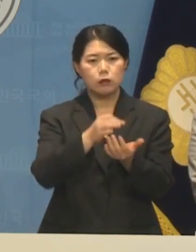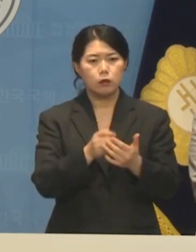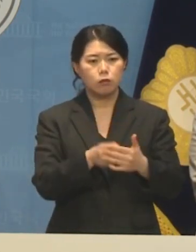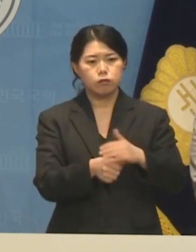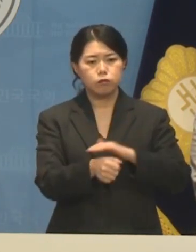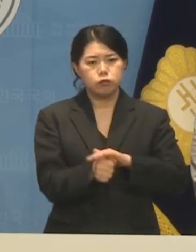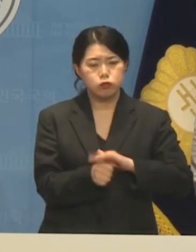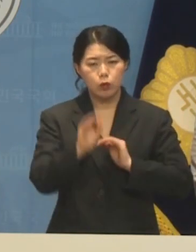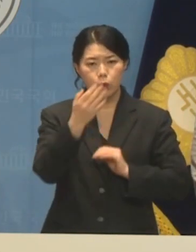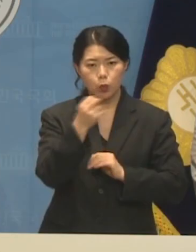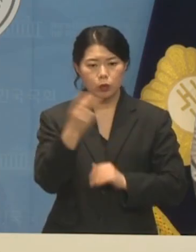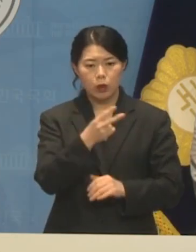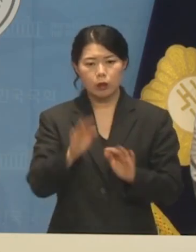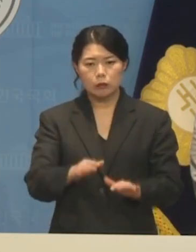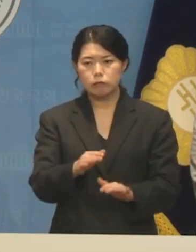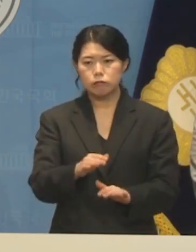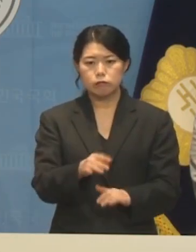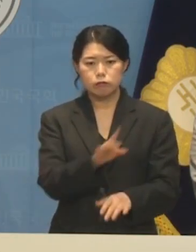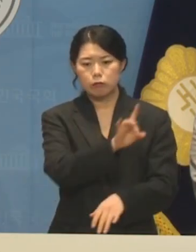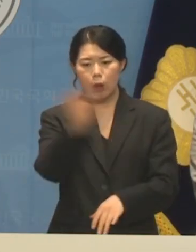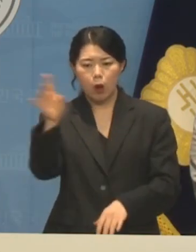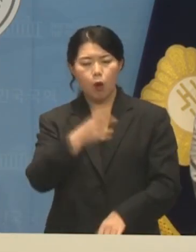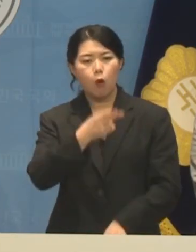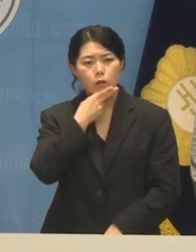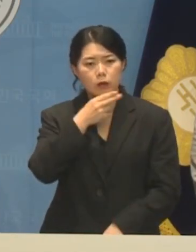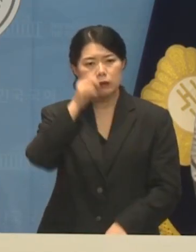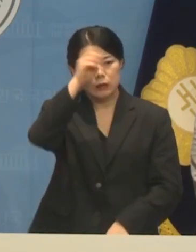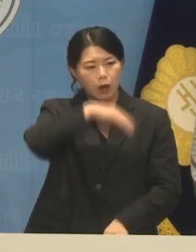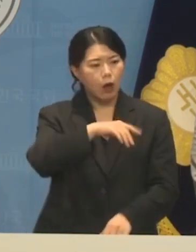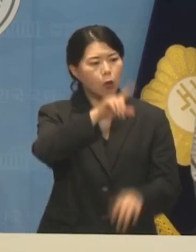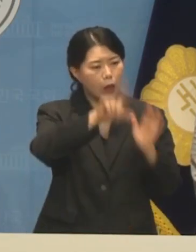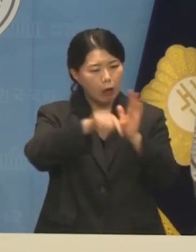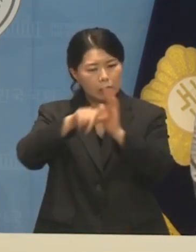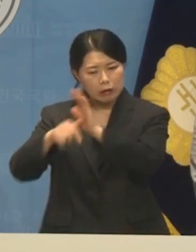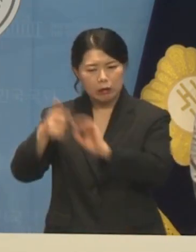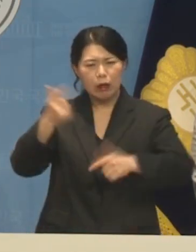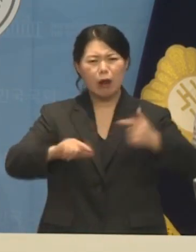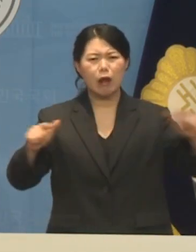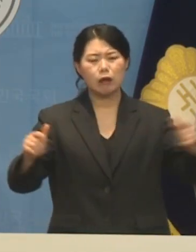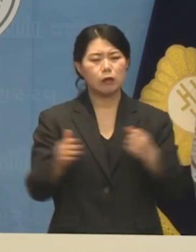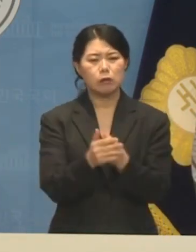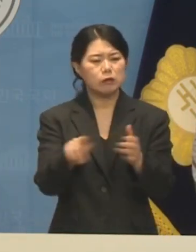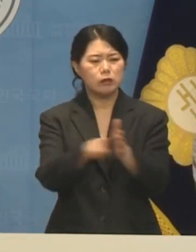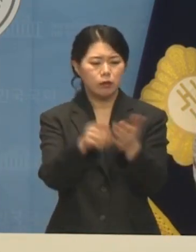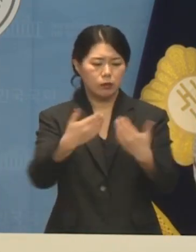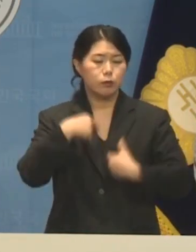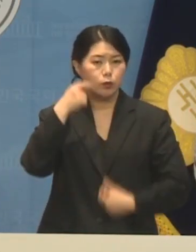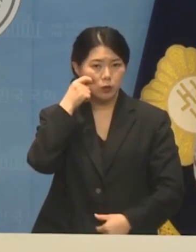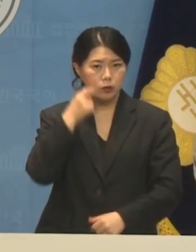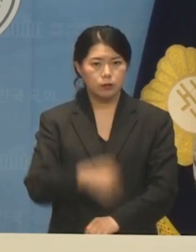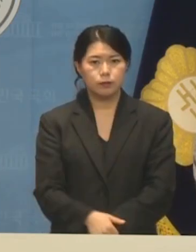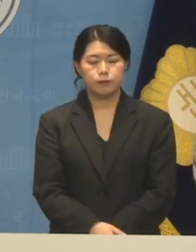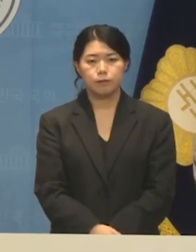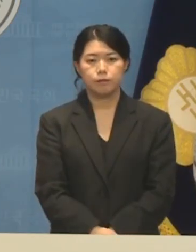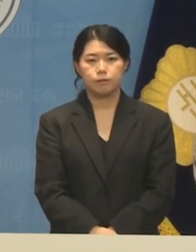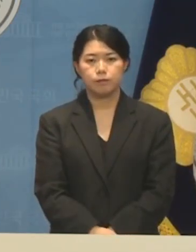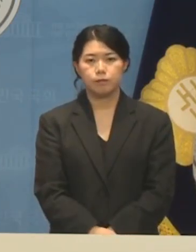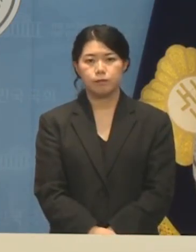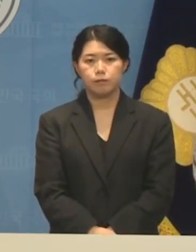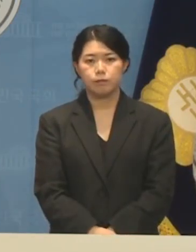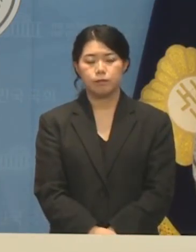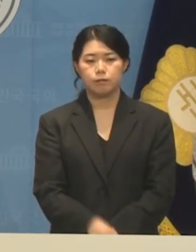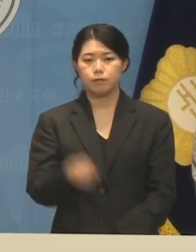일관성 없는 행정으로 지자체와 공무직 등의 신뢰를 얻지 못할 것입니다. 게다가